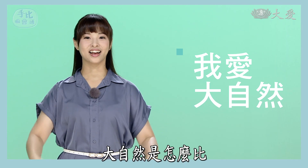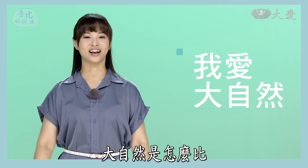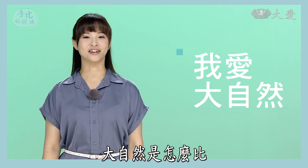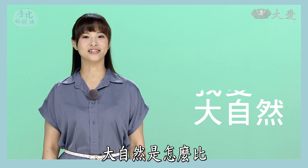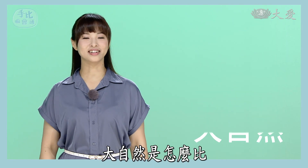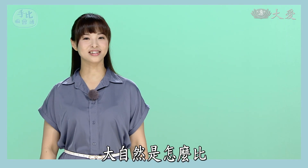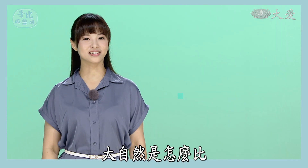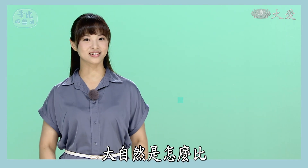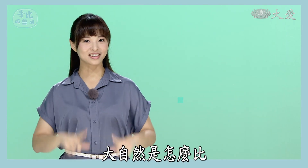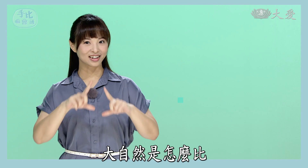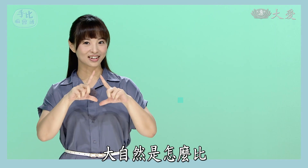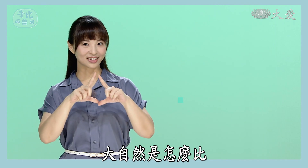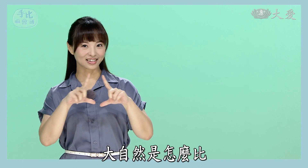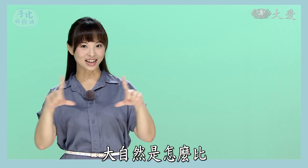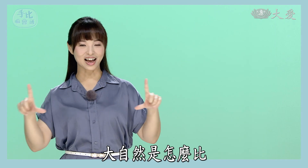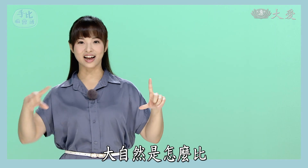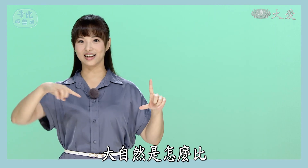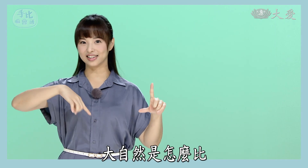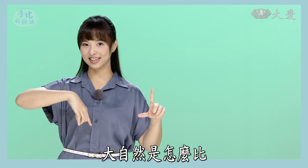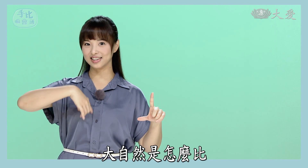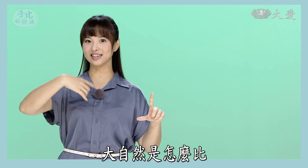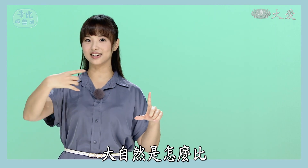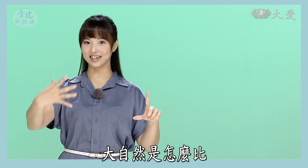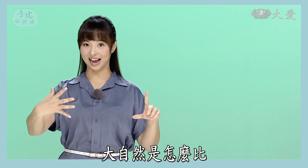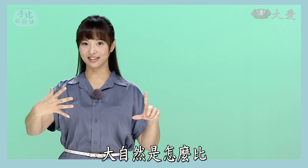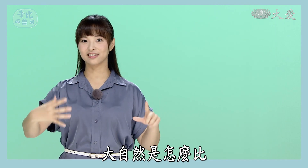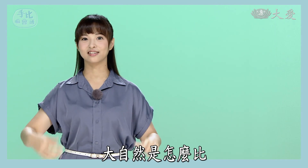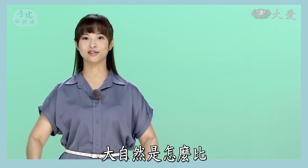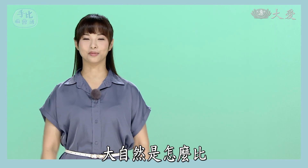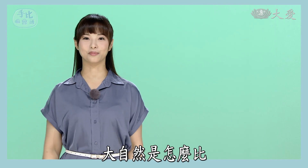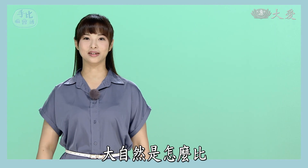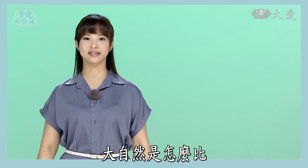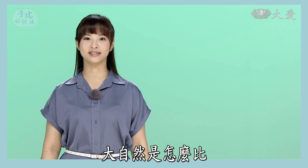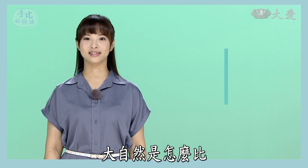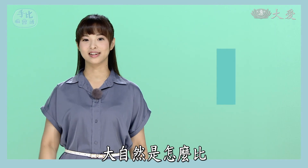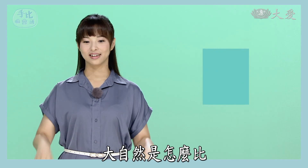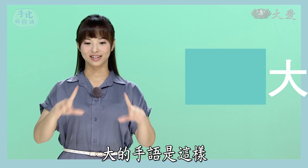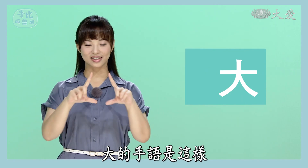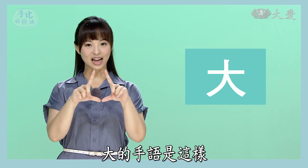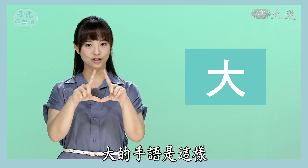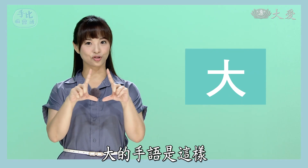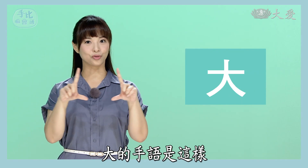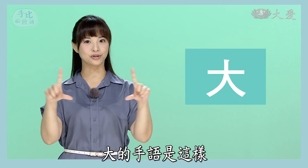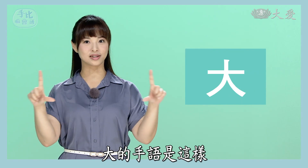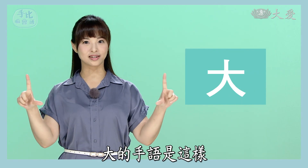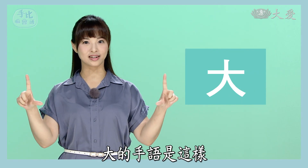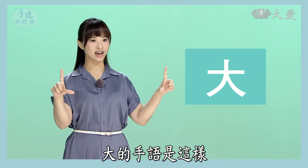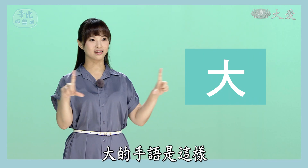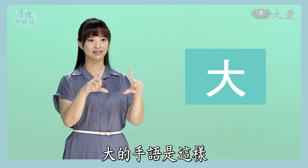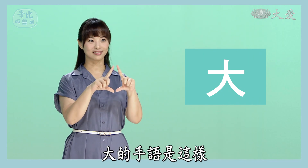好，那这个大自然是什么比呢？大的手语是这样，